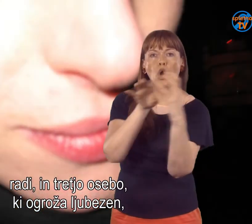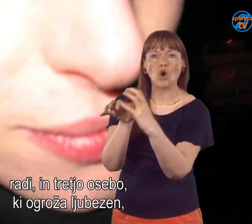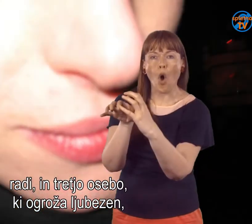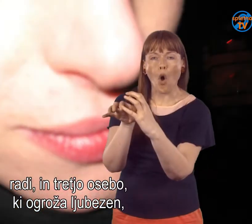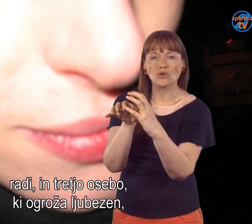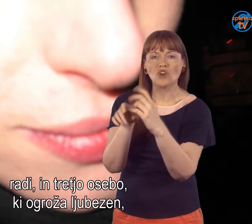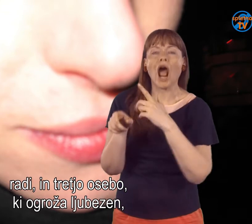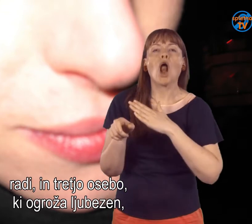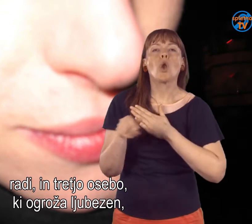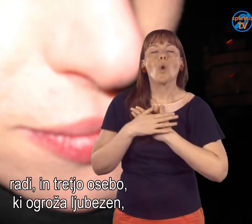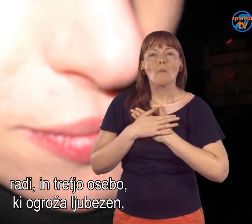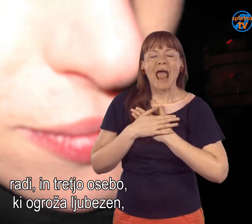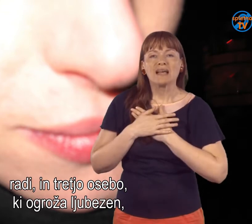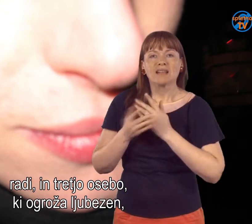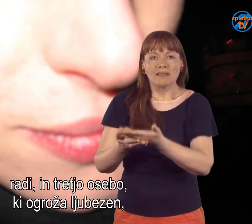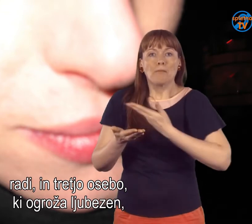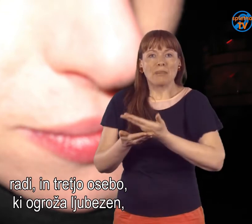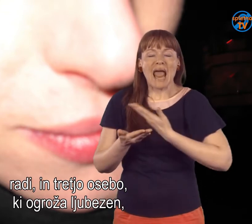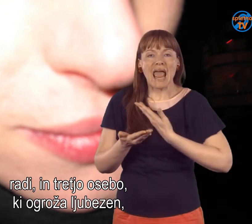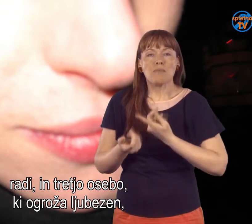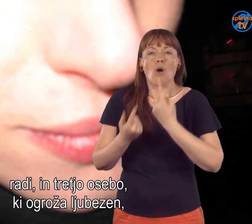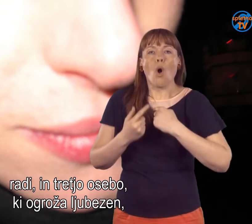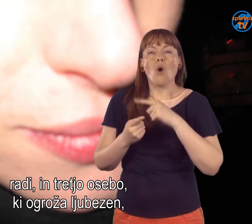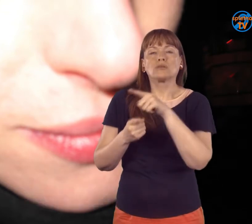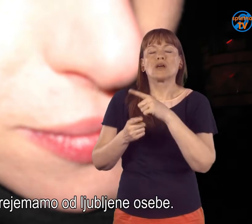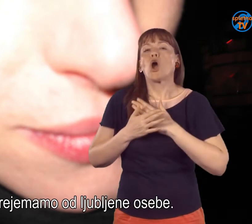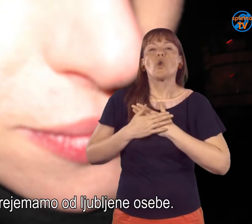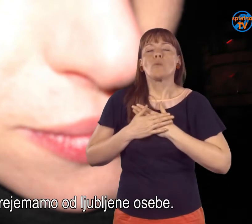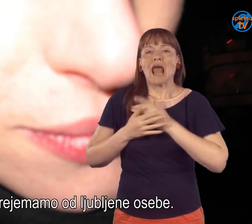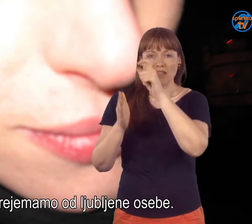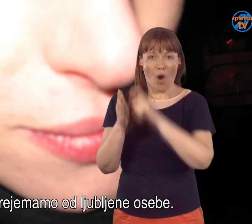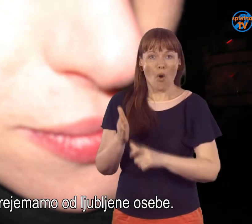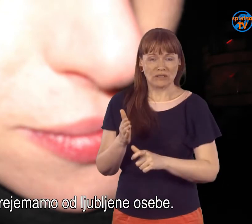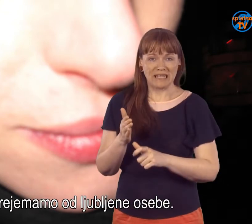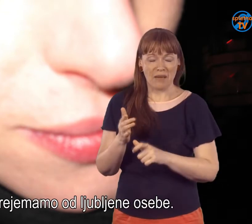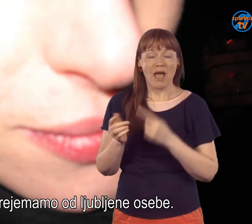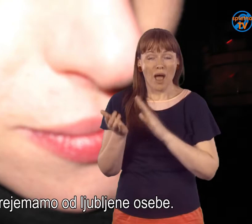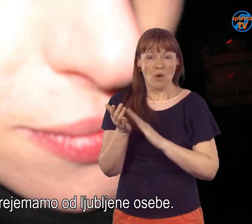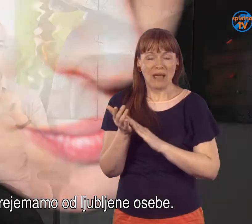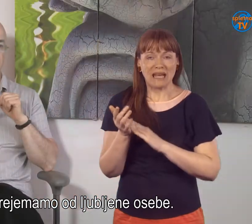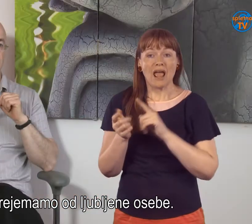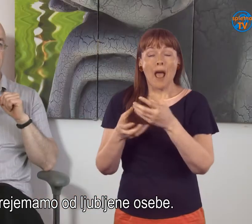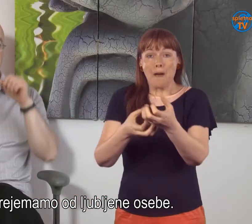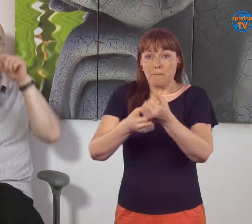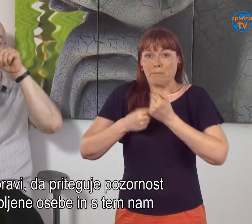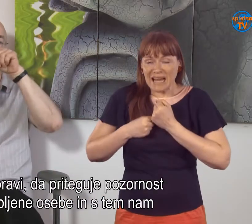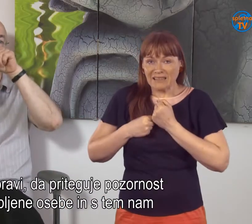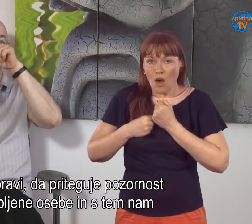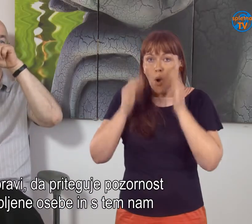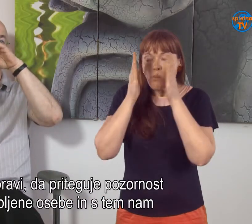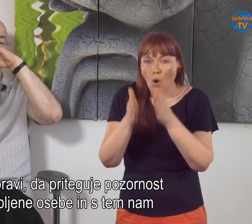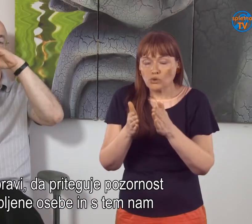radi, in tretjo osebo, ki ogroža ljubezen, ki jo prejemamo od ljubljene osebe. Se pravi,